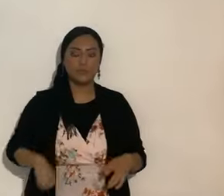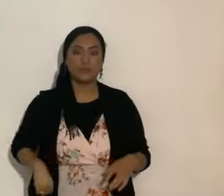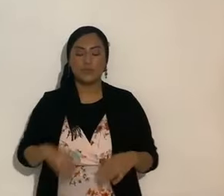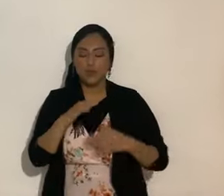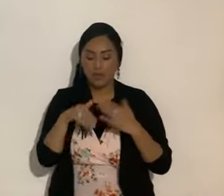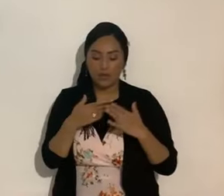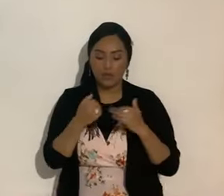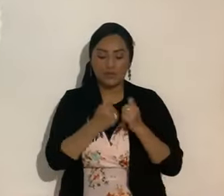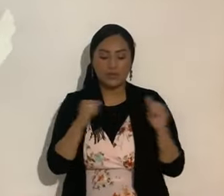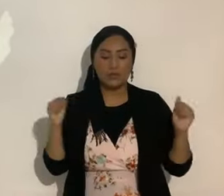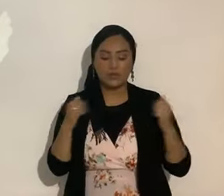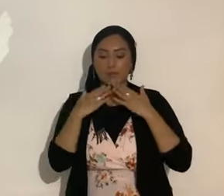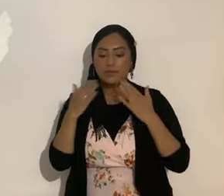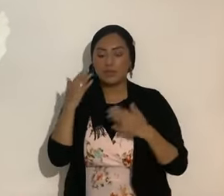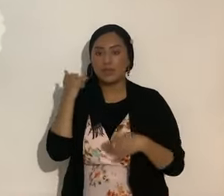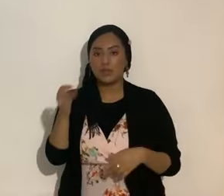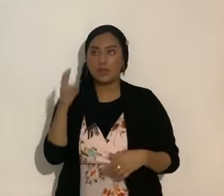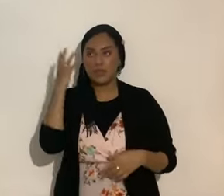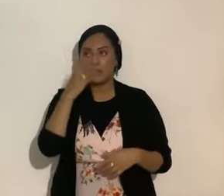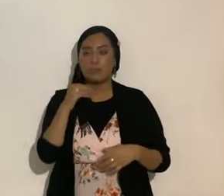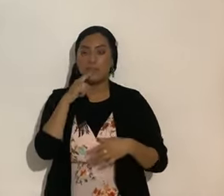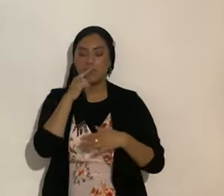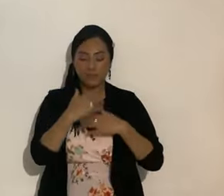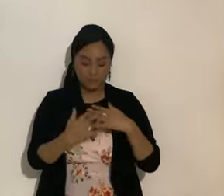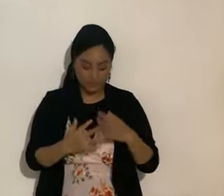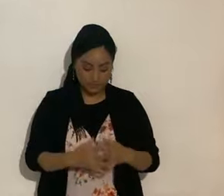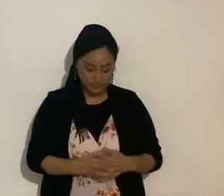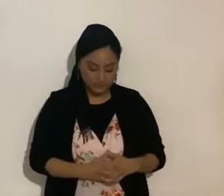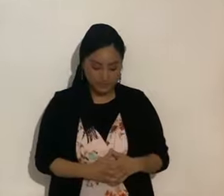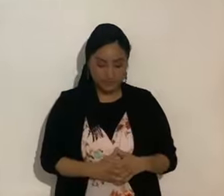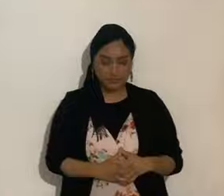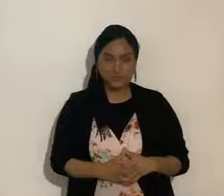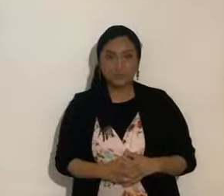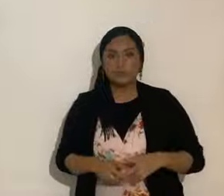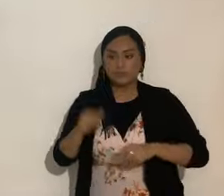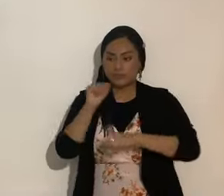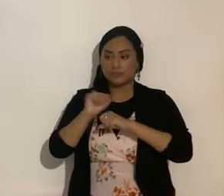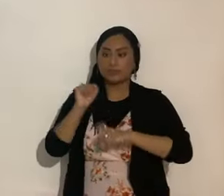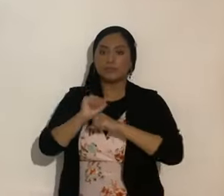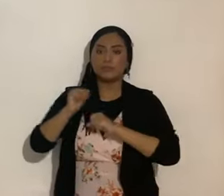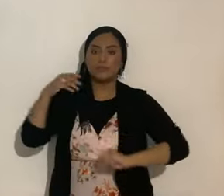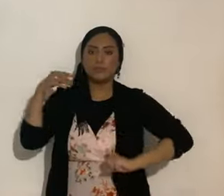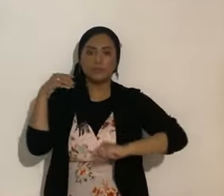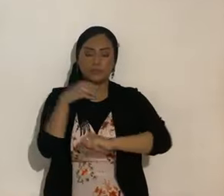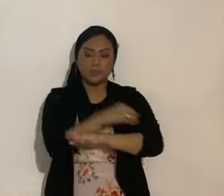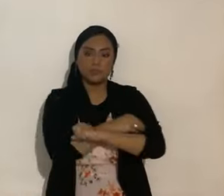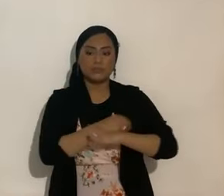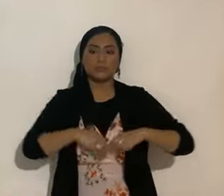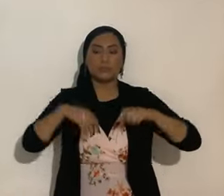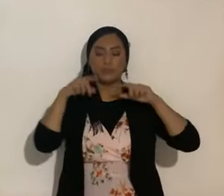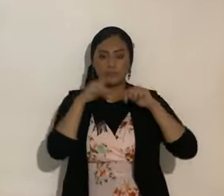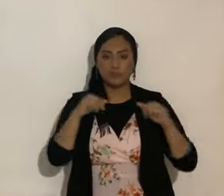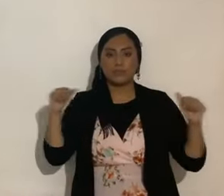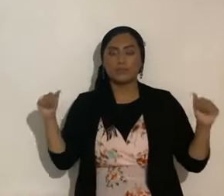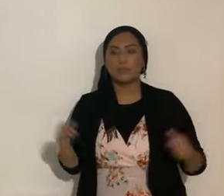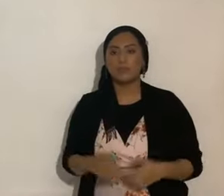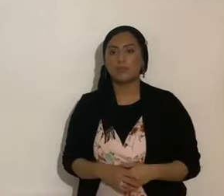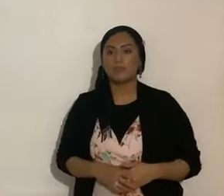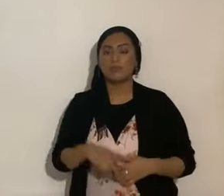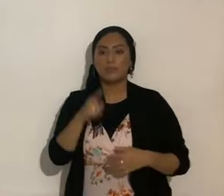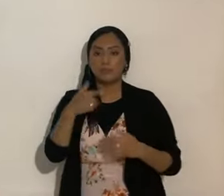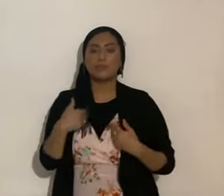por la gracia de Yahshua, por su sangre bendita, derramada en el madero, y tú trabajas fuertemente, etcétera, etcétera, tendrás